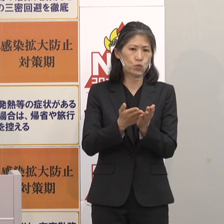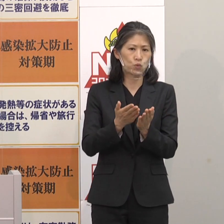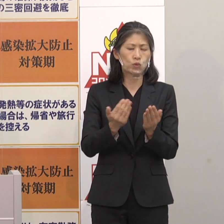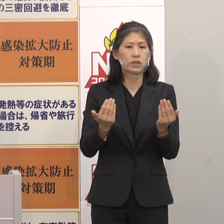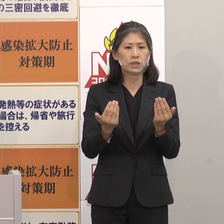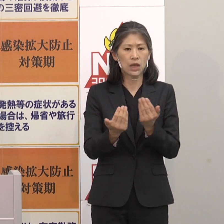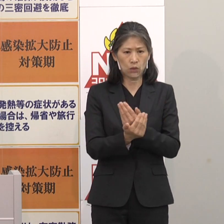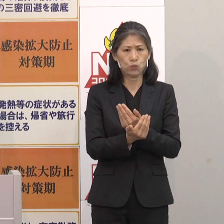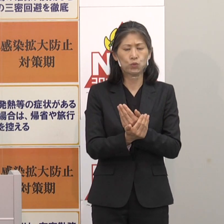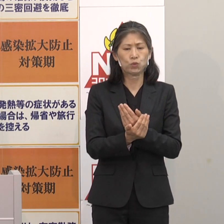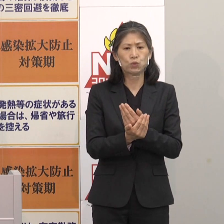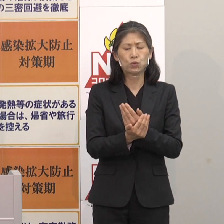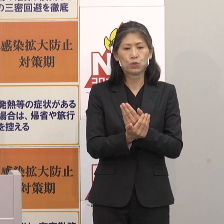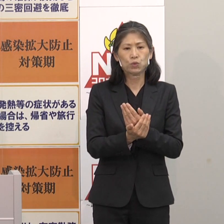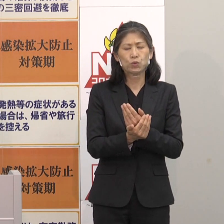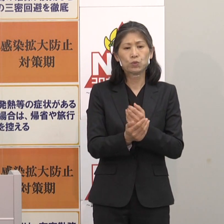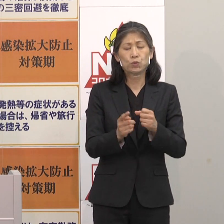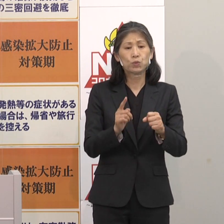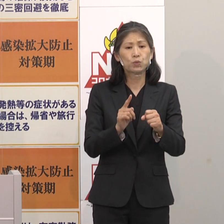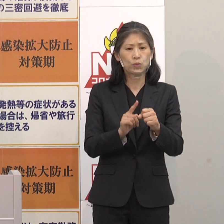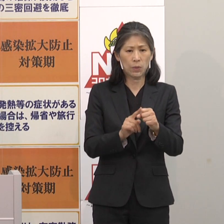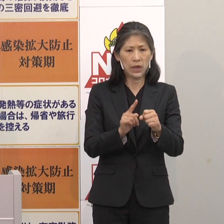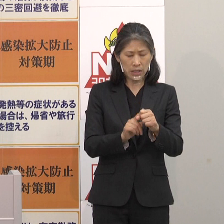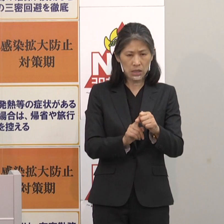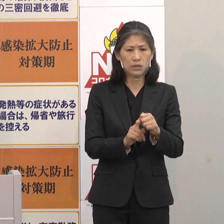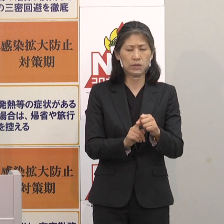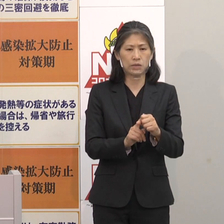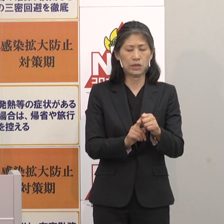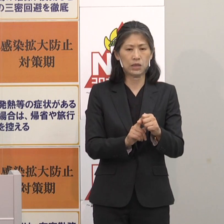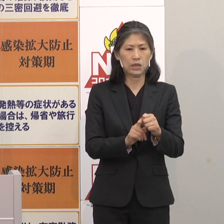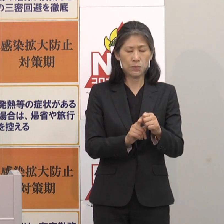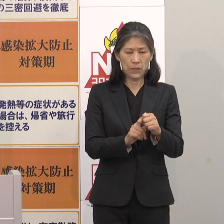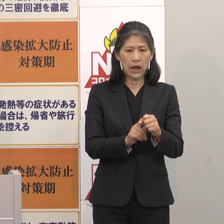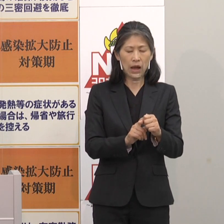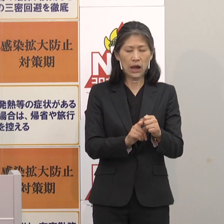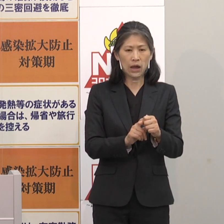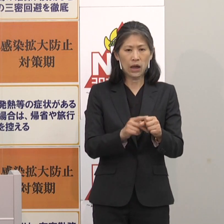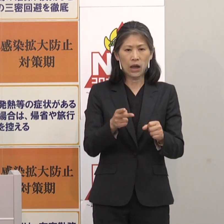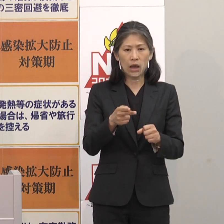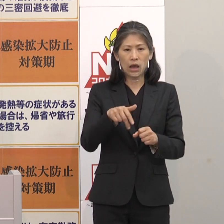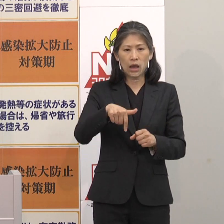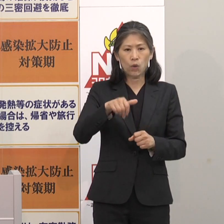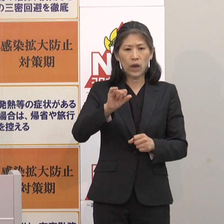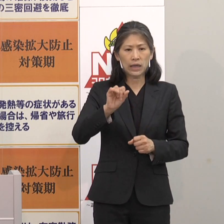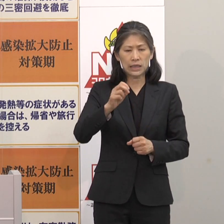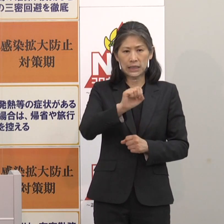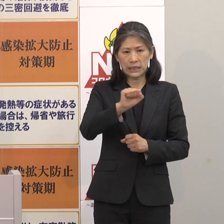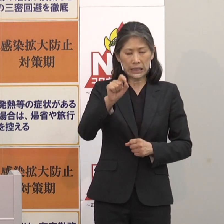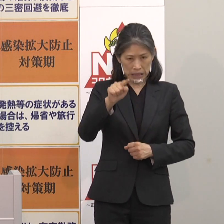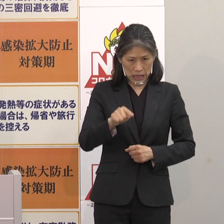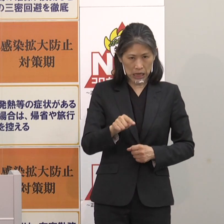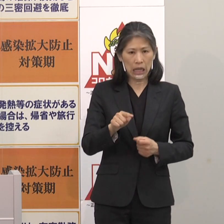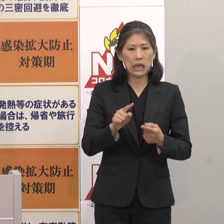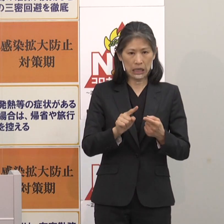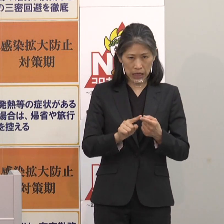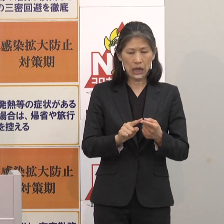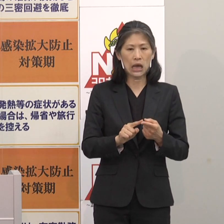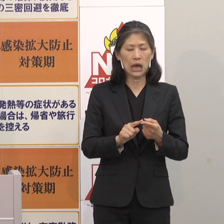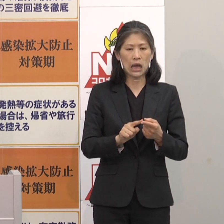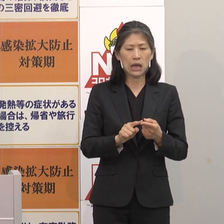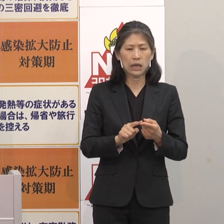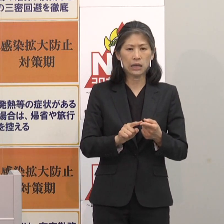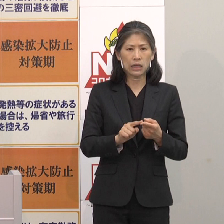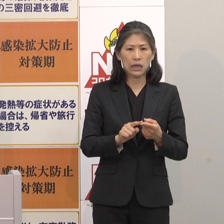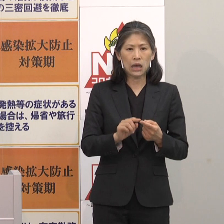モデルナとかそういうファイザーを、ちょっと敬遠してた方がですね、改めてそのこうした